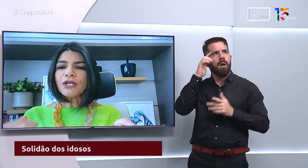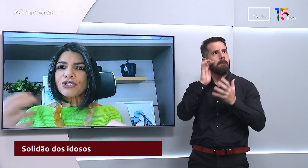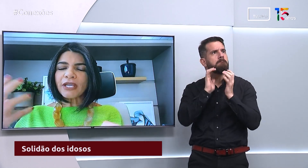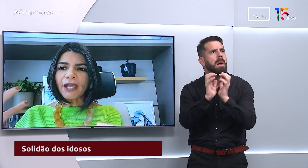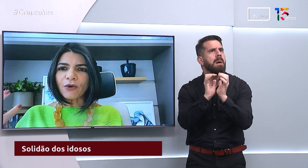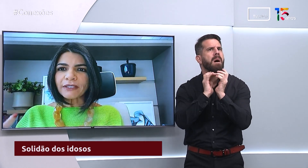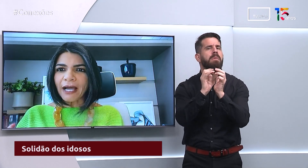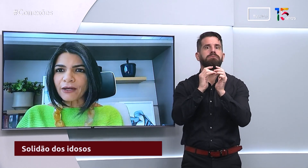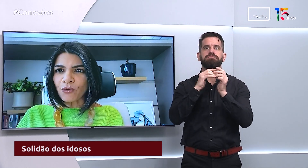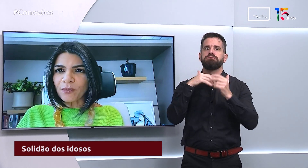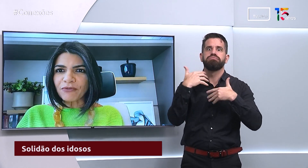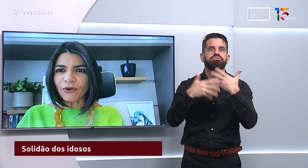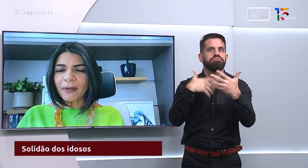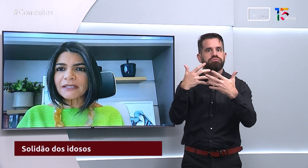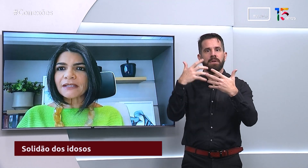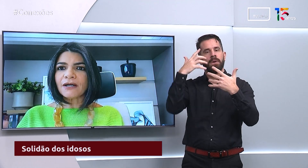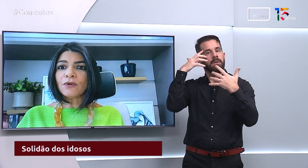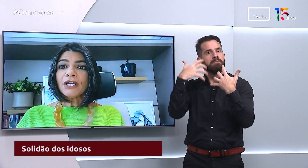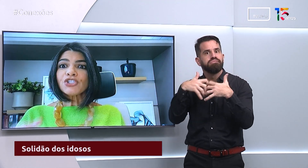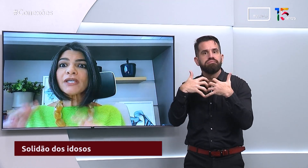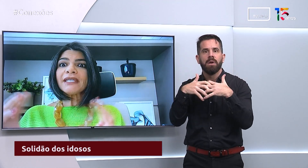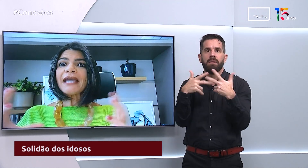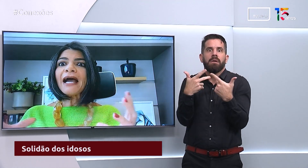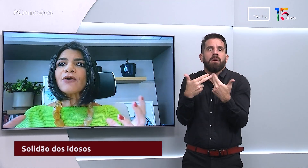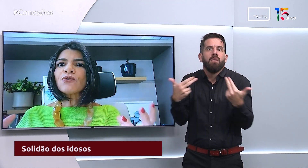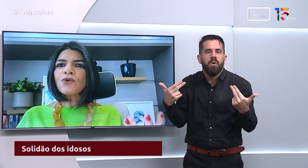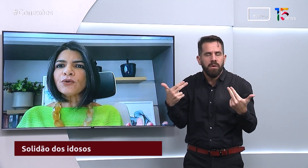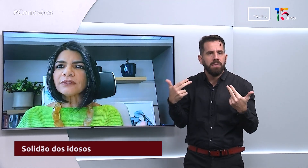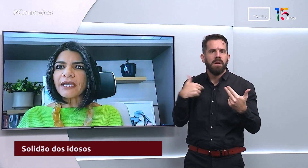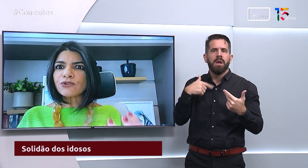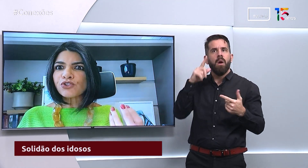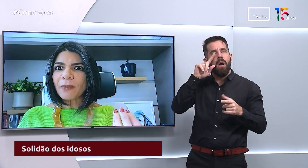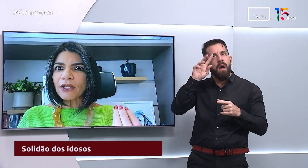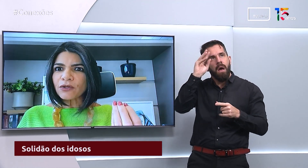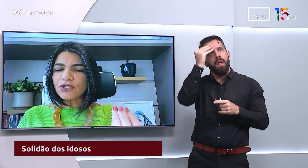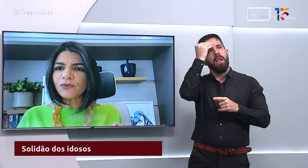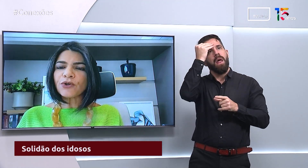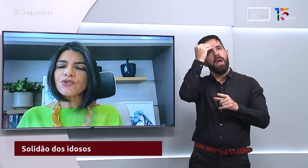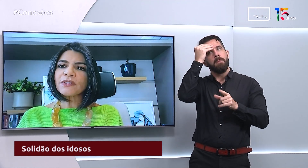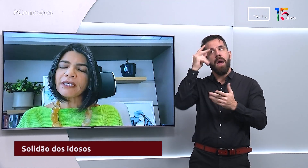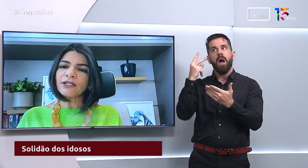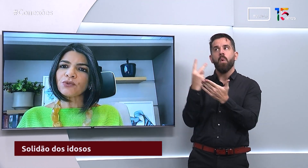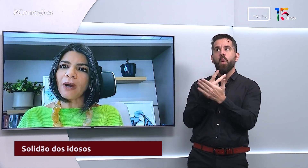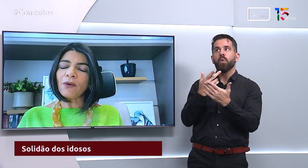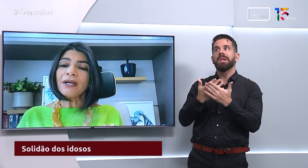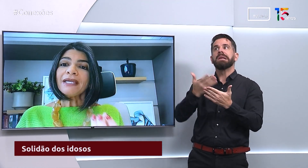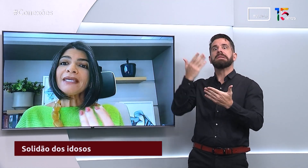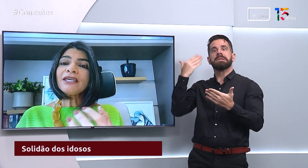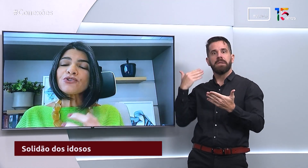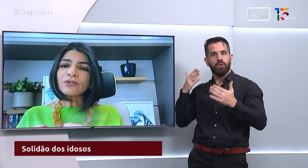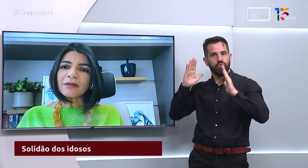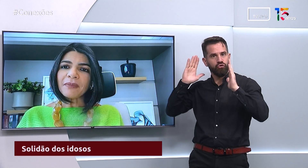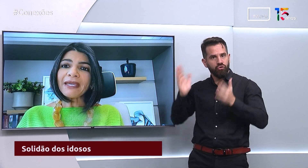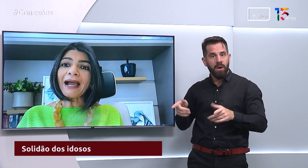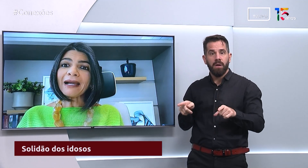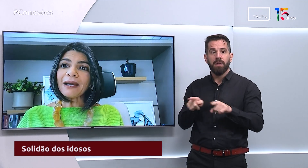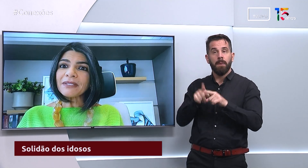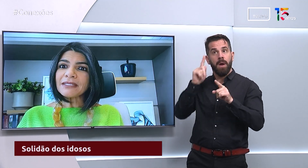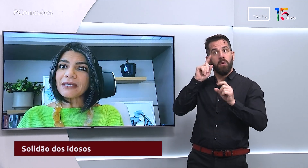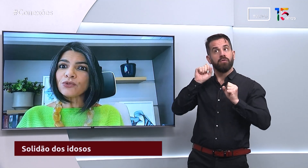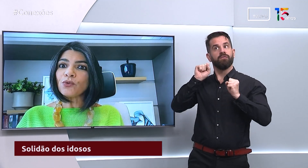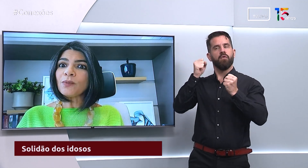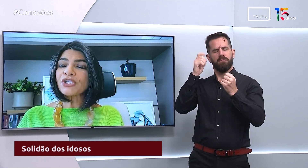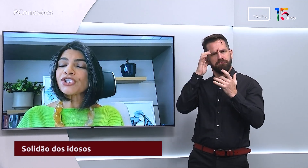raciocínio, de recordar alguma informação, de criar algum contexto de maior esforço intelectual, e isso também